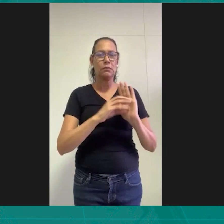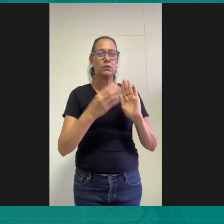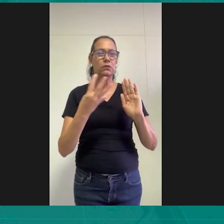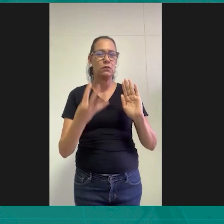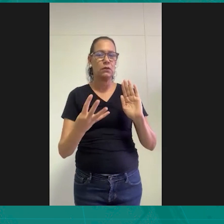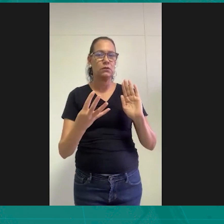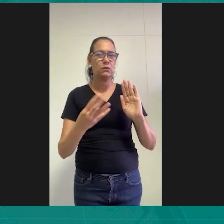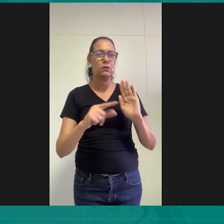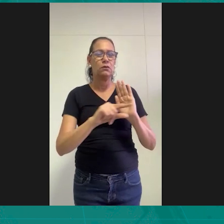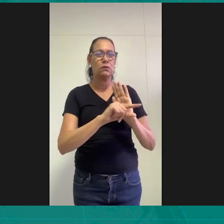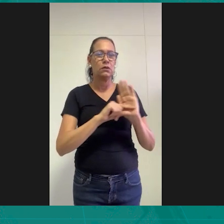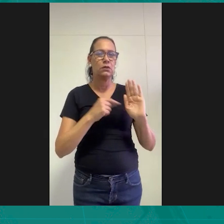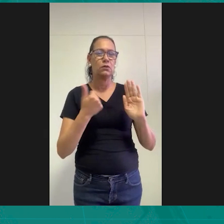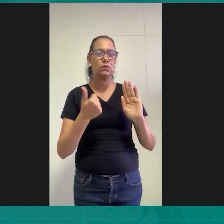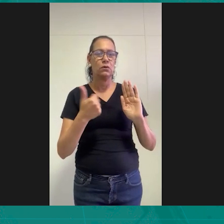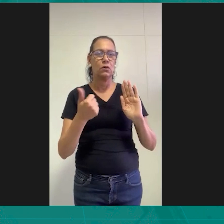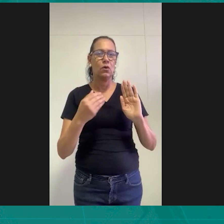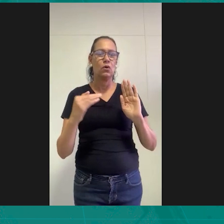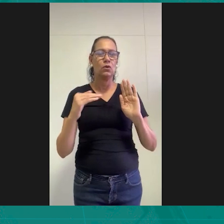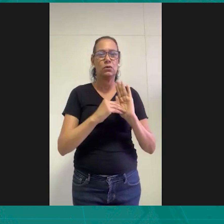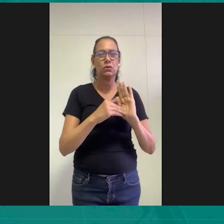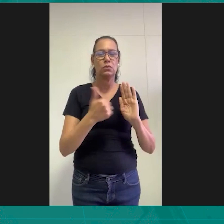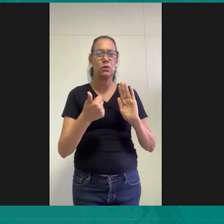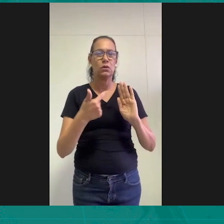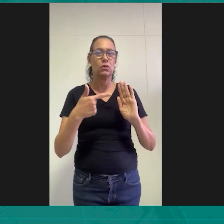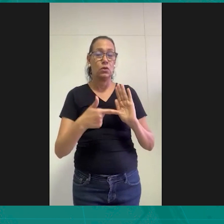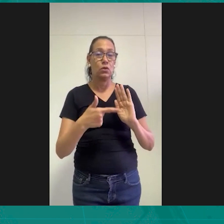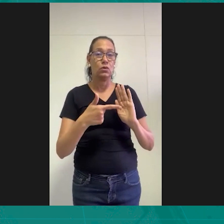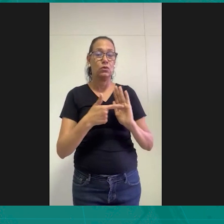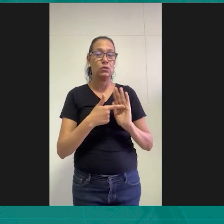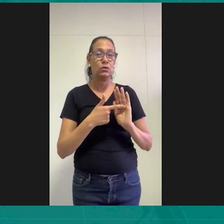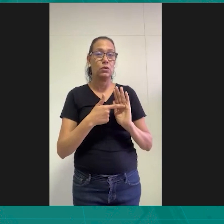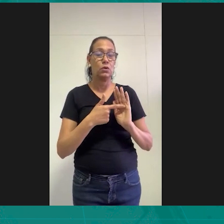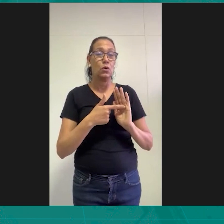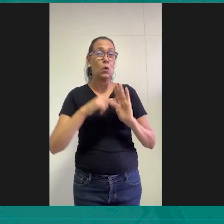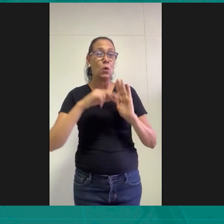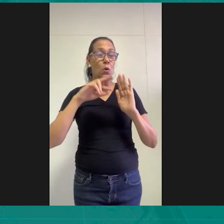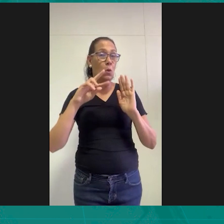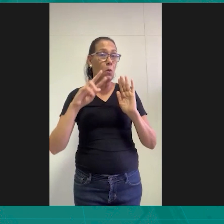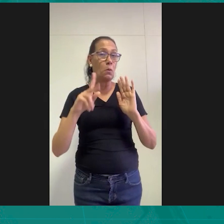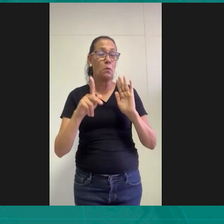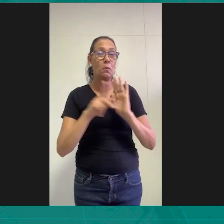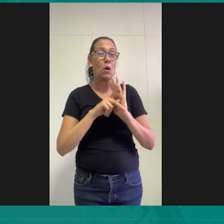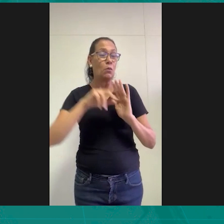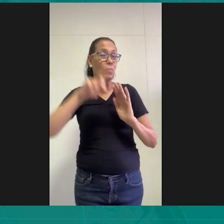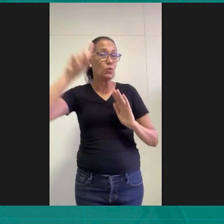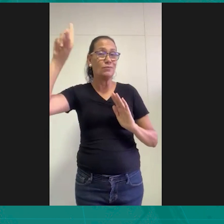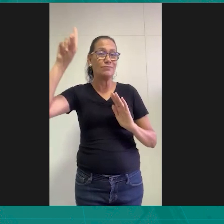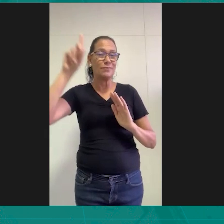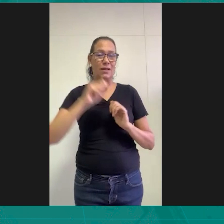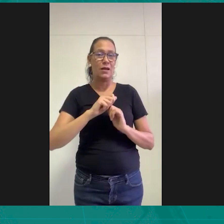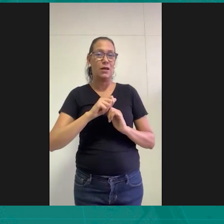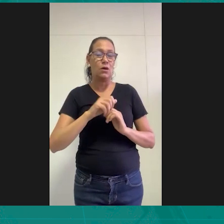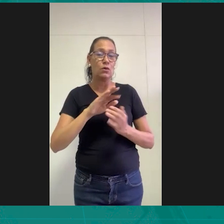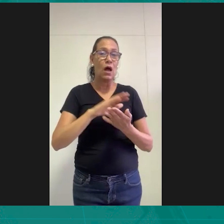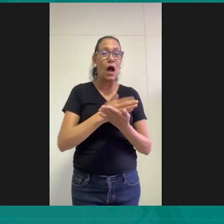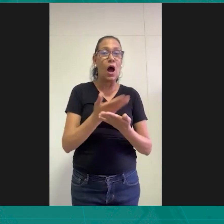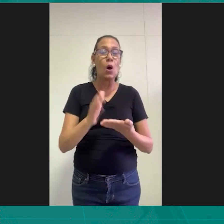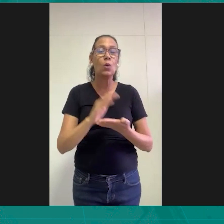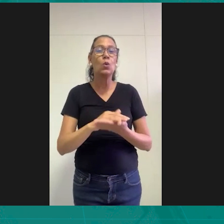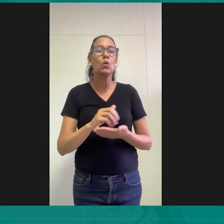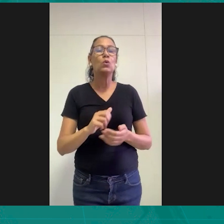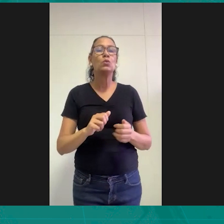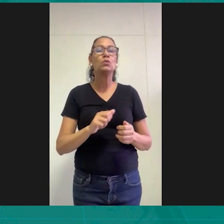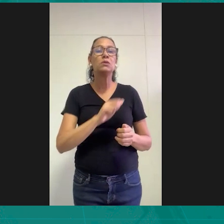E ele mesmo concedeu uns para apóstolos, outros para profetas, outros para evangelistas e outros para pastores